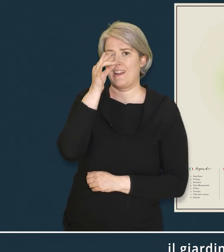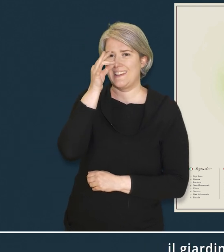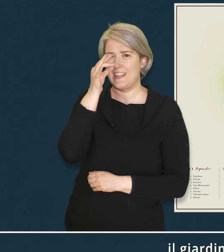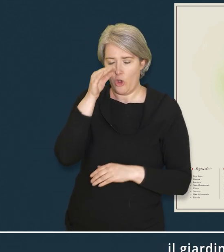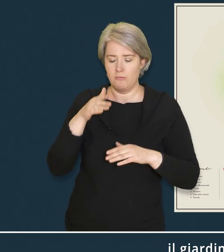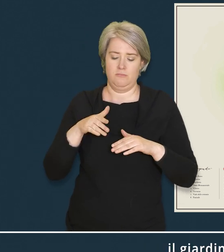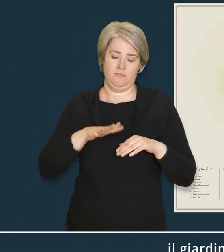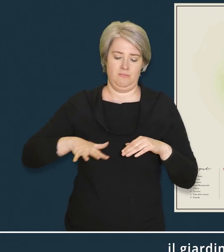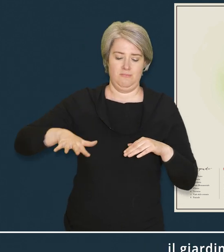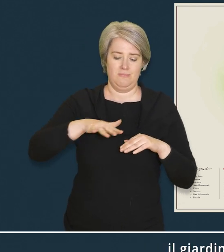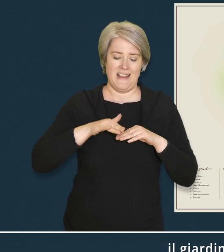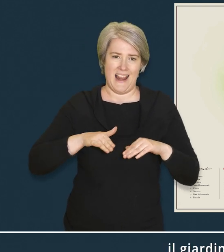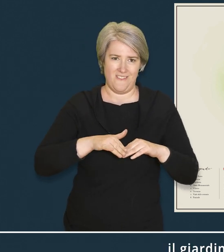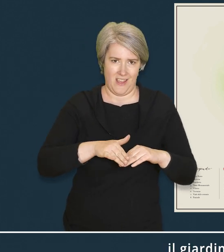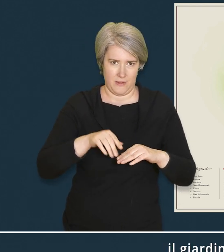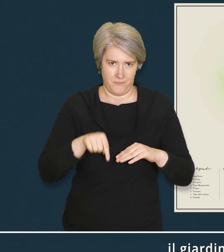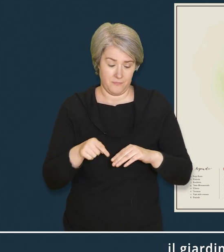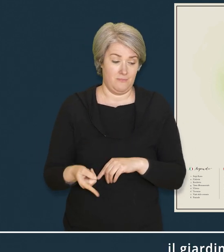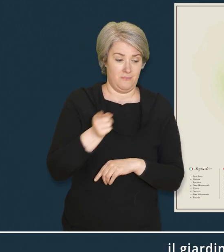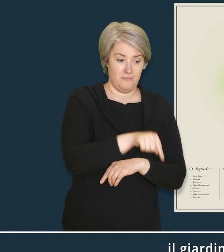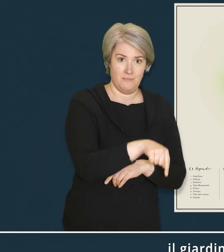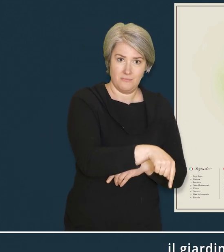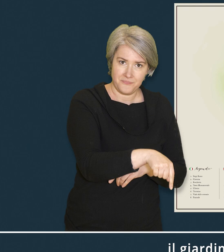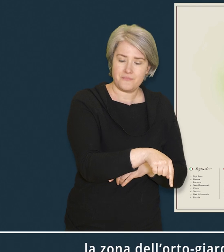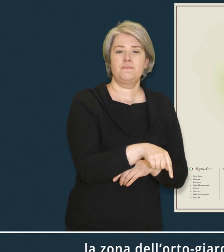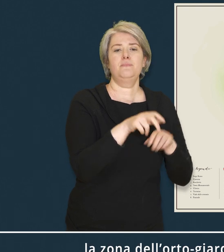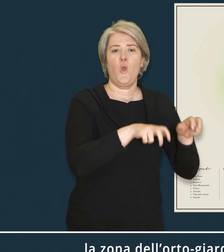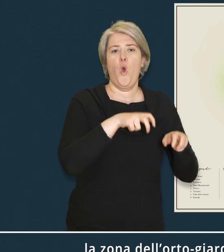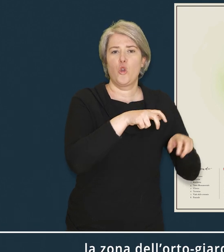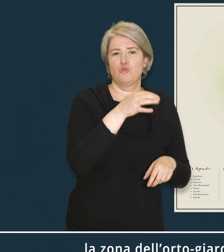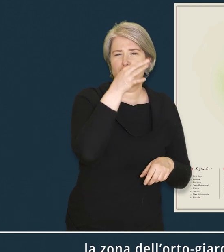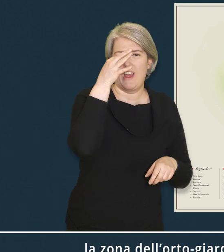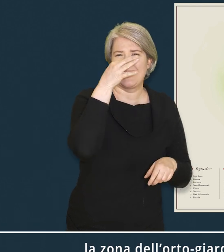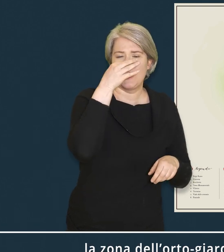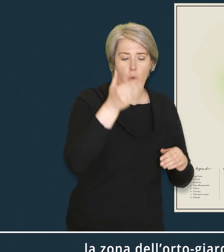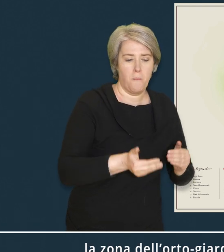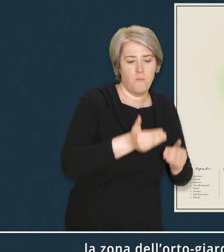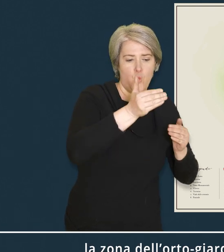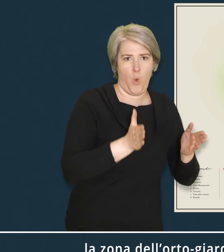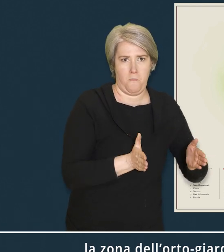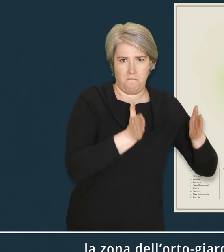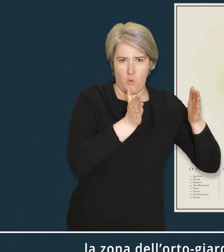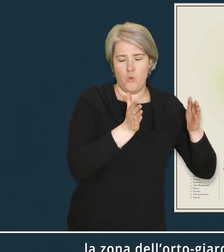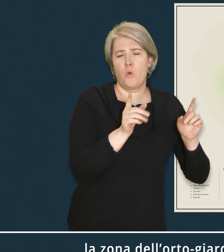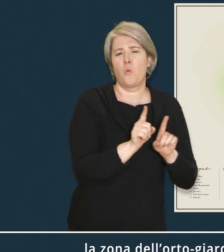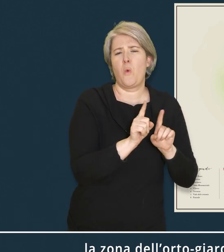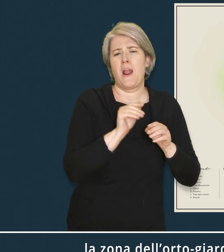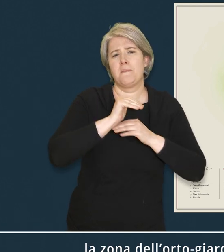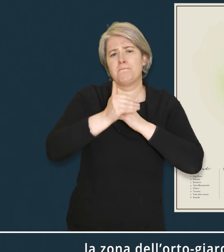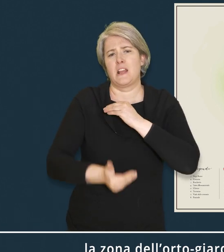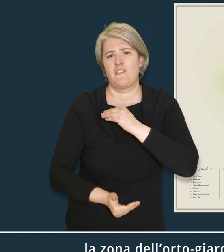Il giardino articolato su più livelli, la zona dell'orto giardino circondato da